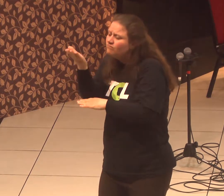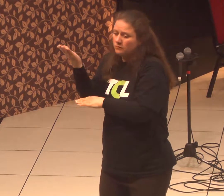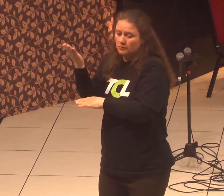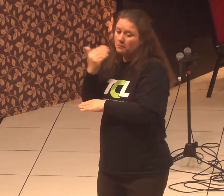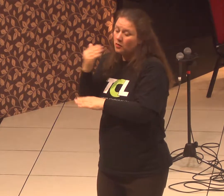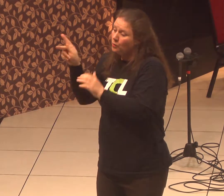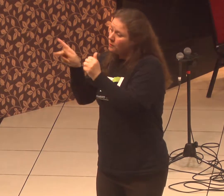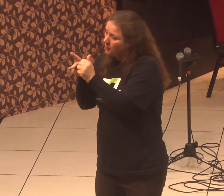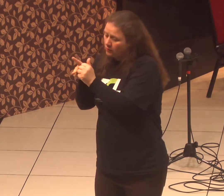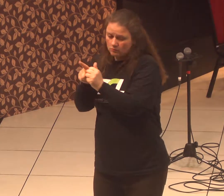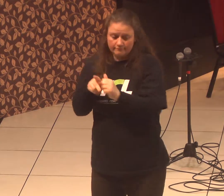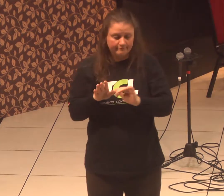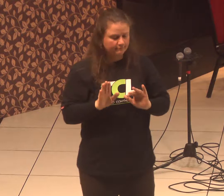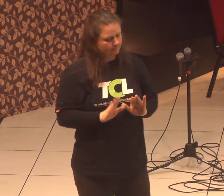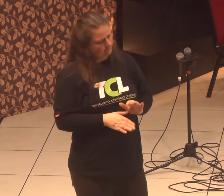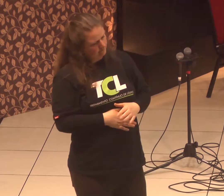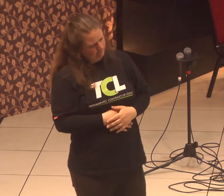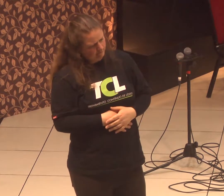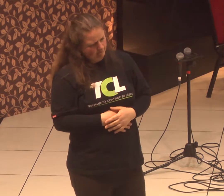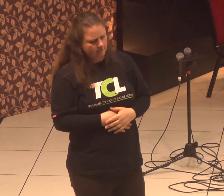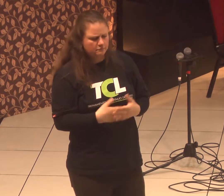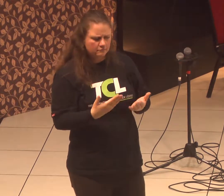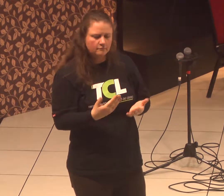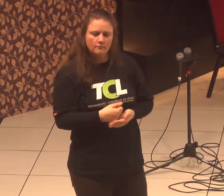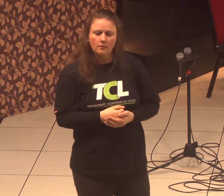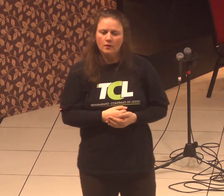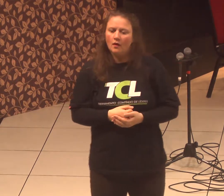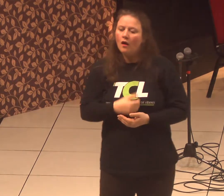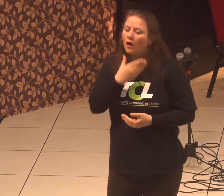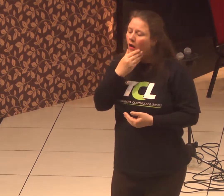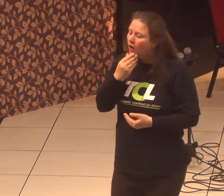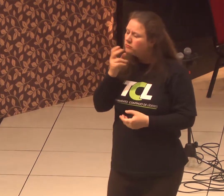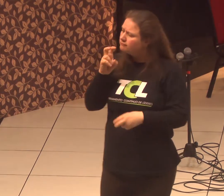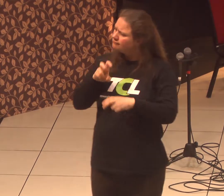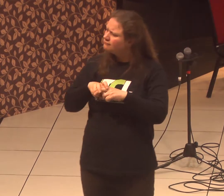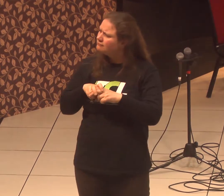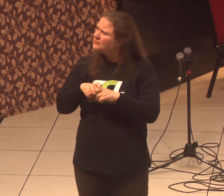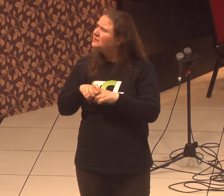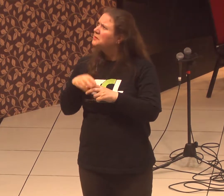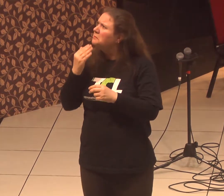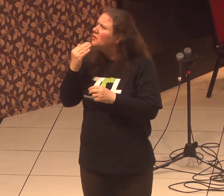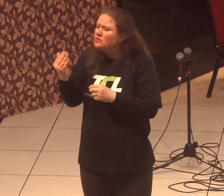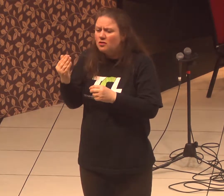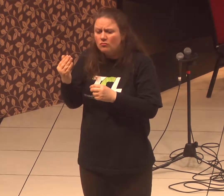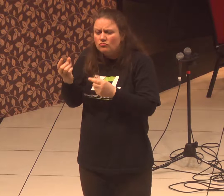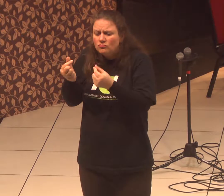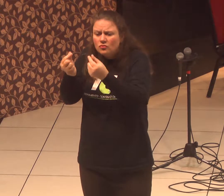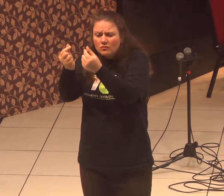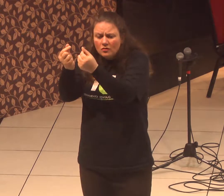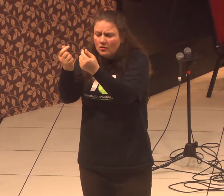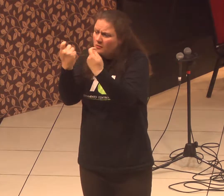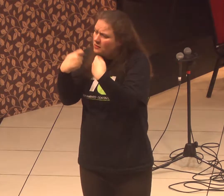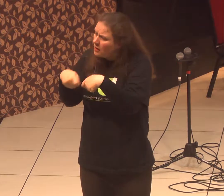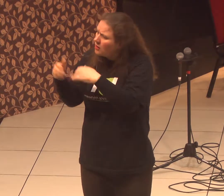E é o máximo que ele poderia esperar de alguém, é o que ele pediu. Mas a gente viu aqui,